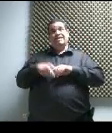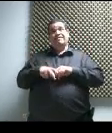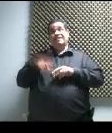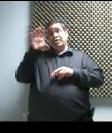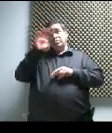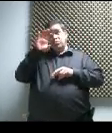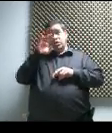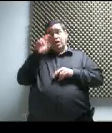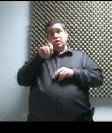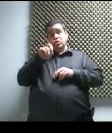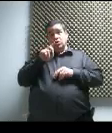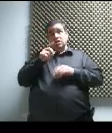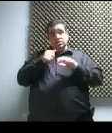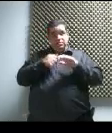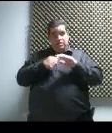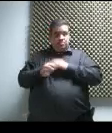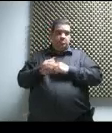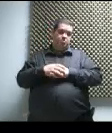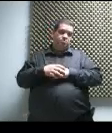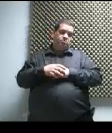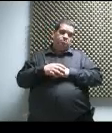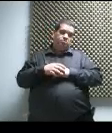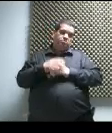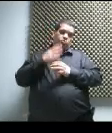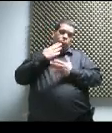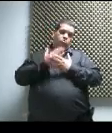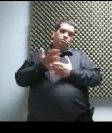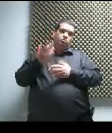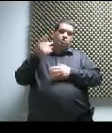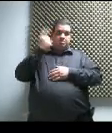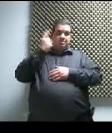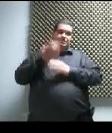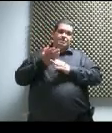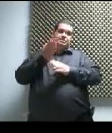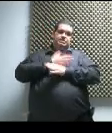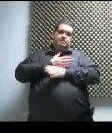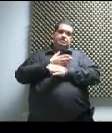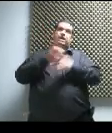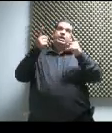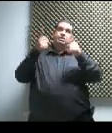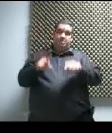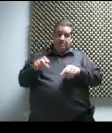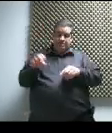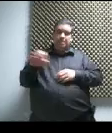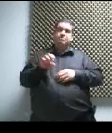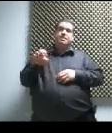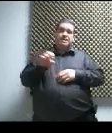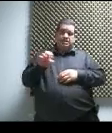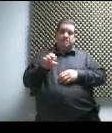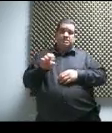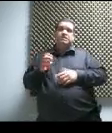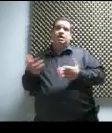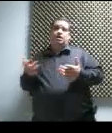sitio donde... Sí, porque si tú estás... Por eso es bueno tener estas cosas pensadas antes de la emergencia, ¿no? Porque entonces,